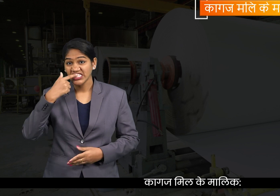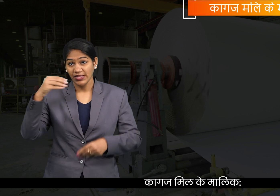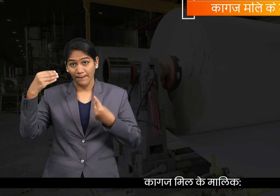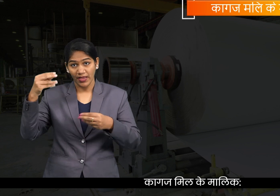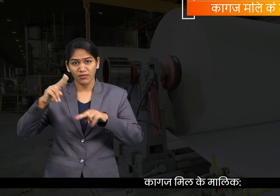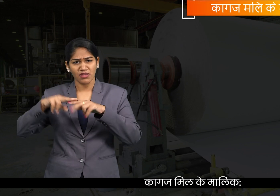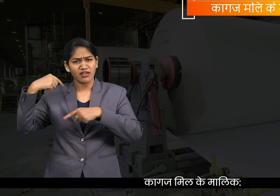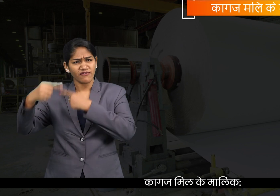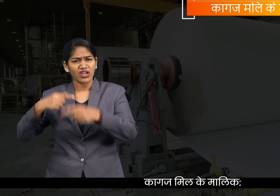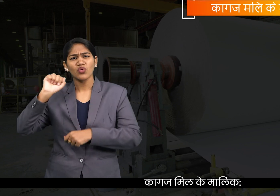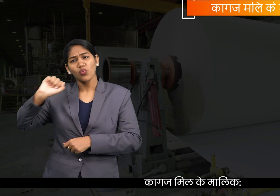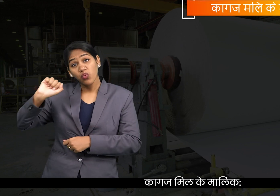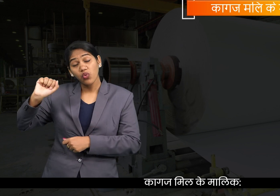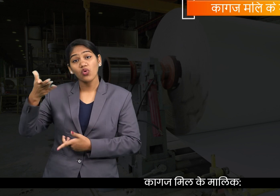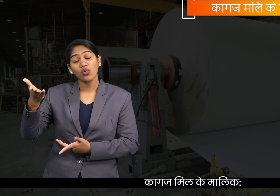कागज मिल के मालिक।